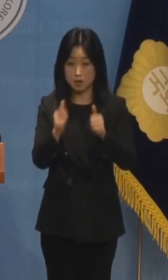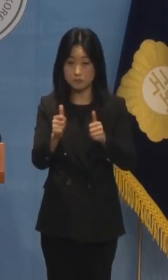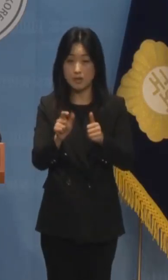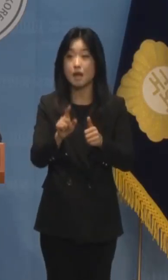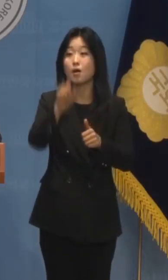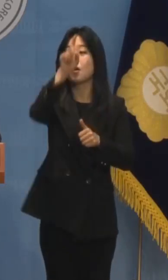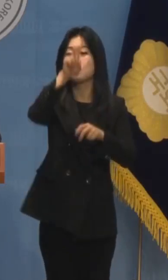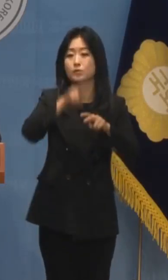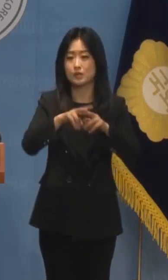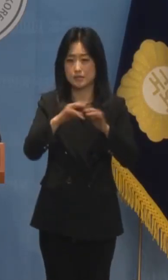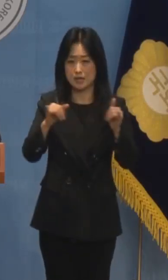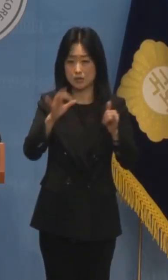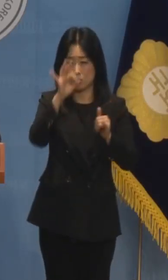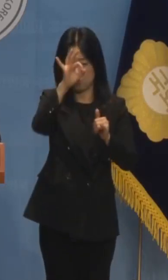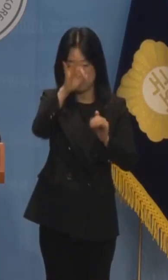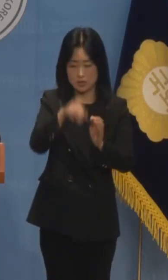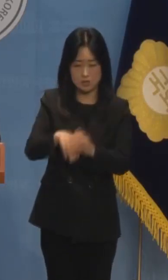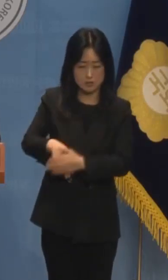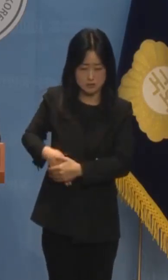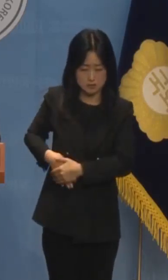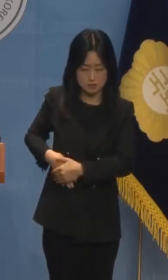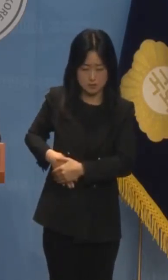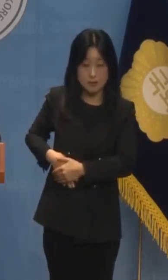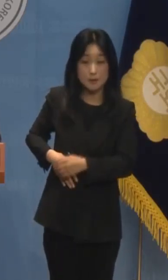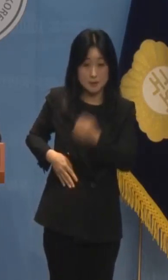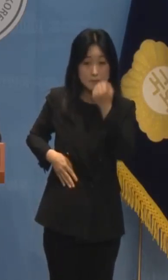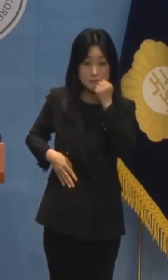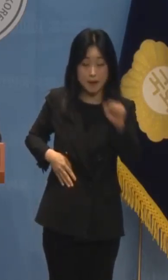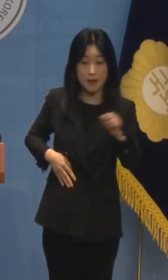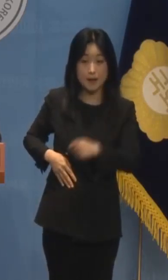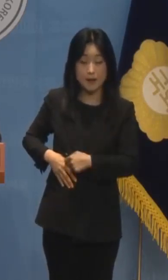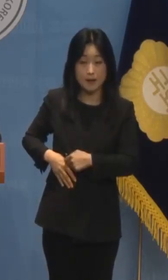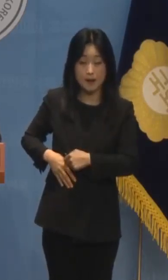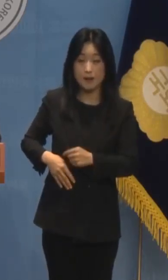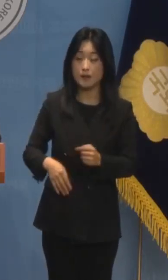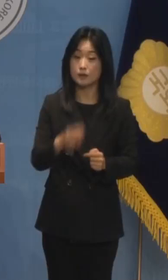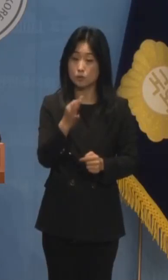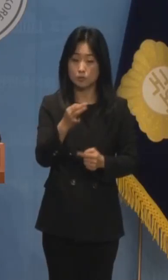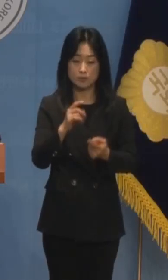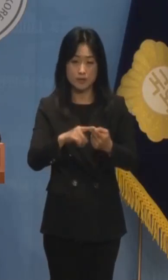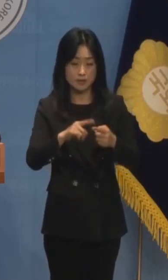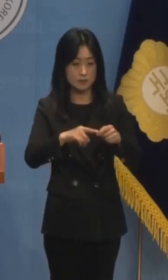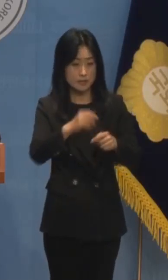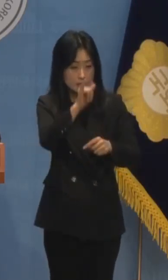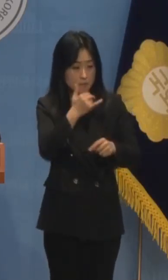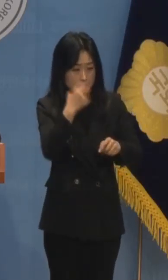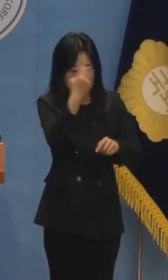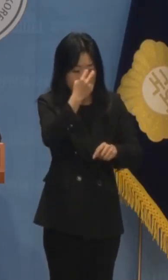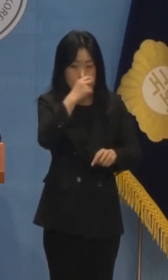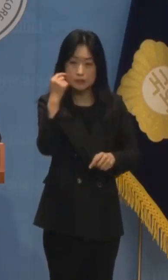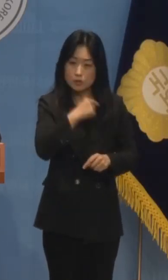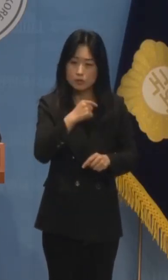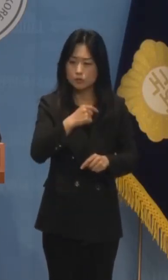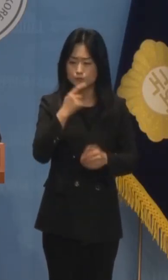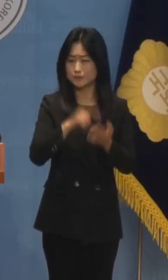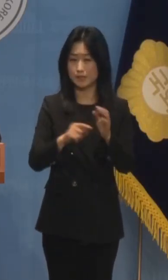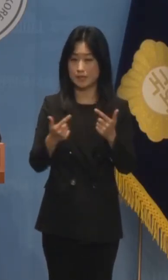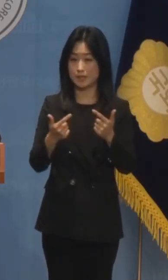시작됐을 가능성이 매우 큽니다. 검찰이 관련 의혹을 공정하게 수사하리라 기대하기 어렵습니다. 이미